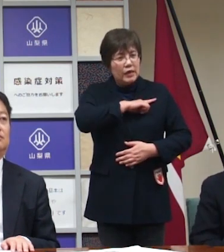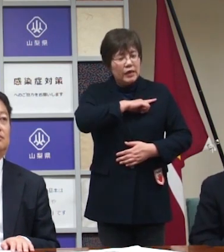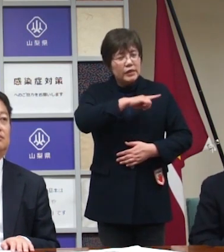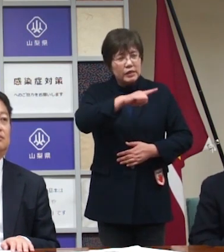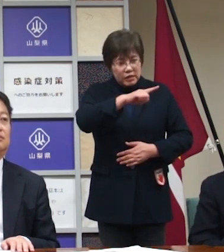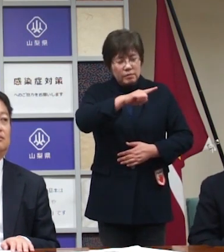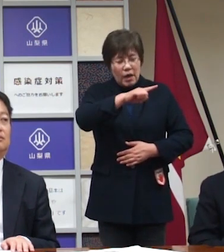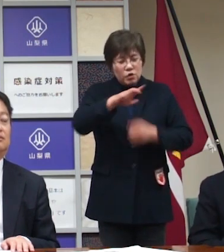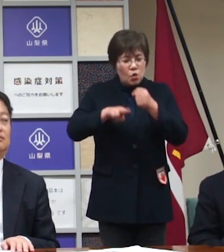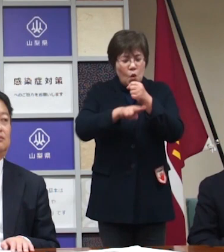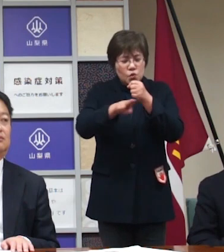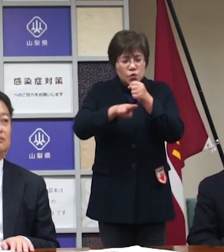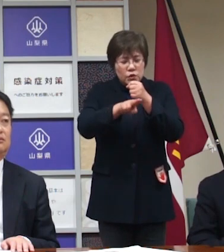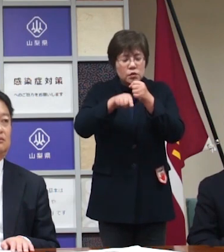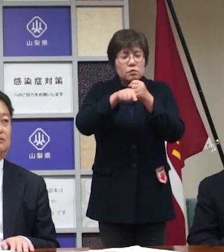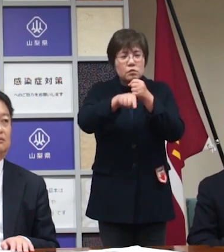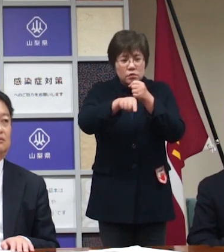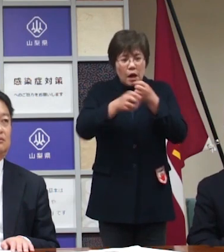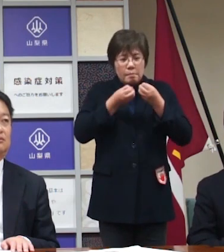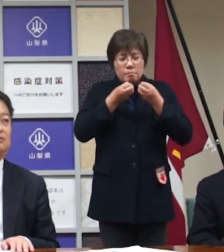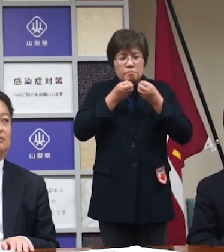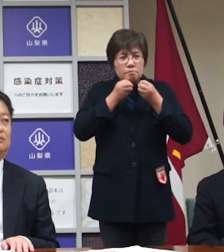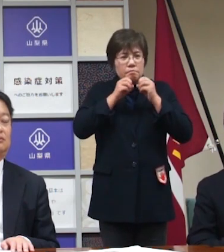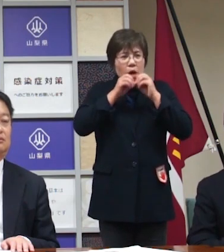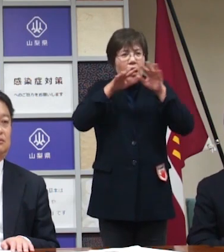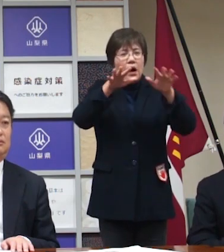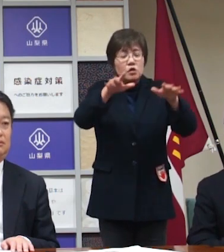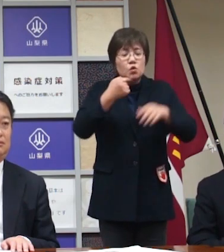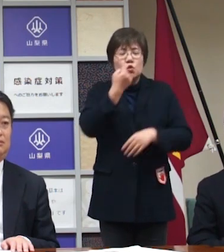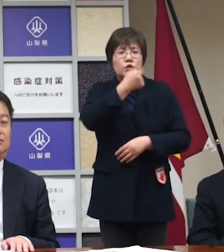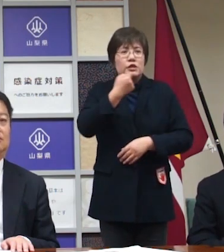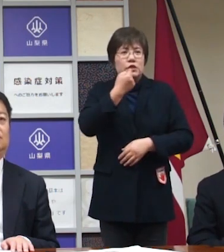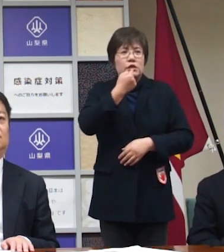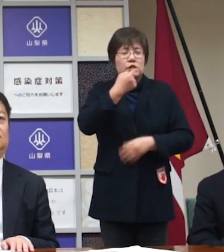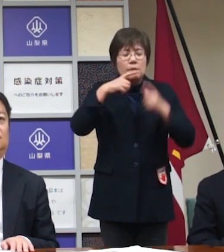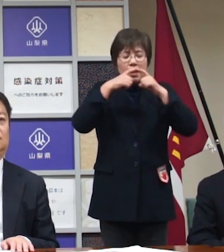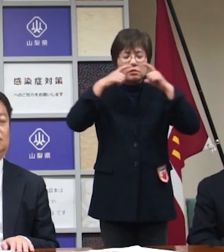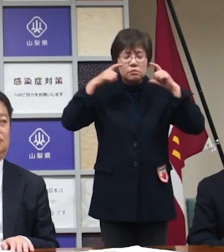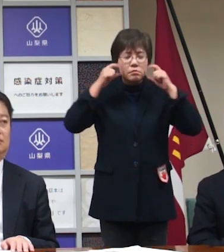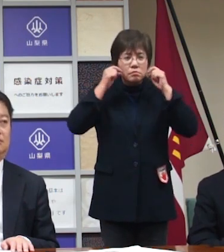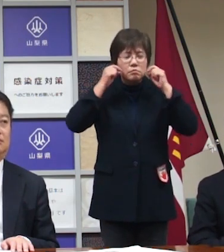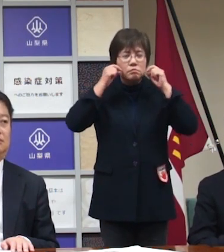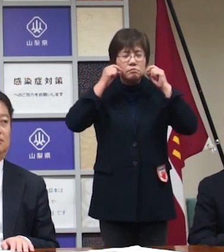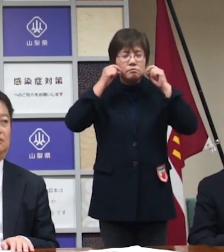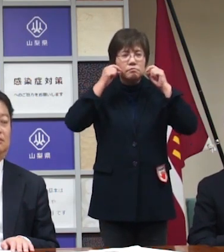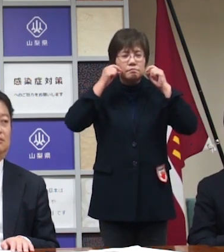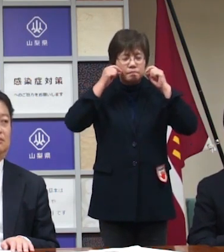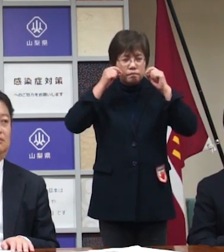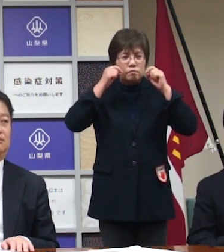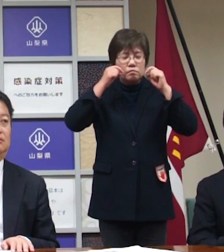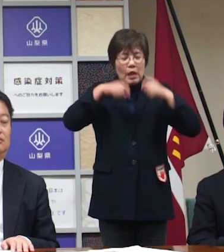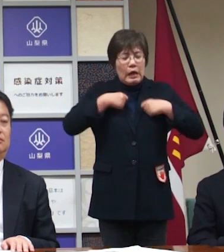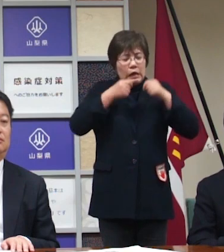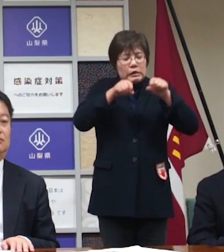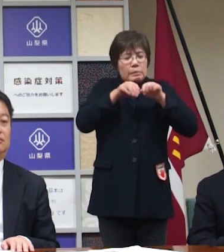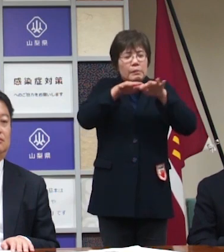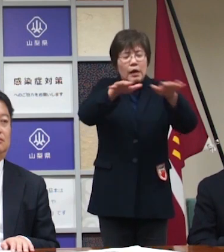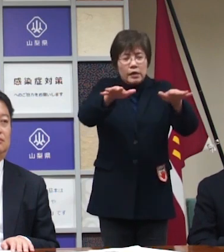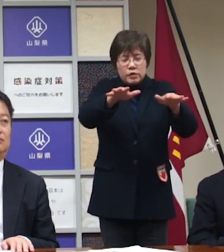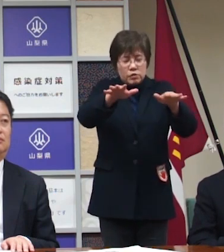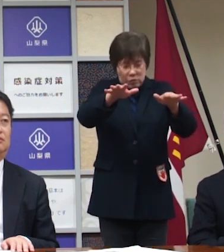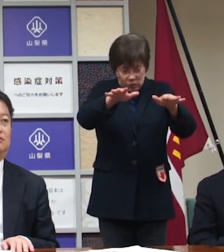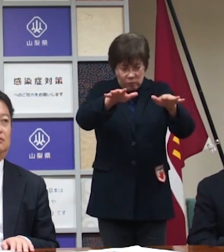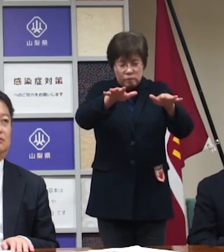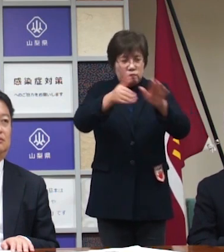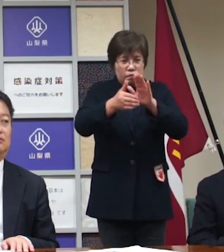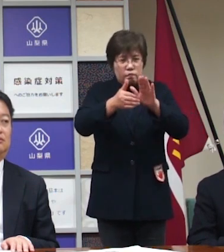のは口からですから、はい、その時にマスクをしているっていうのは一番 の、 その感染源としての感染を広げない